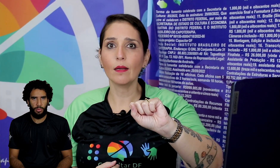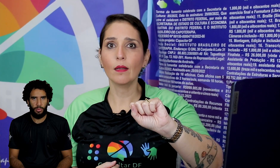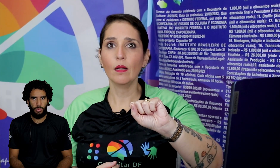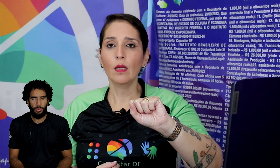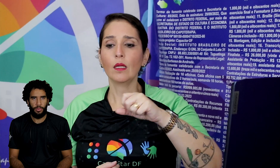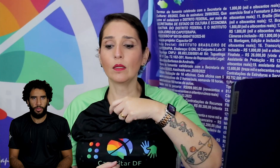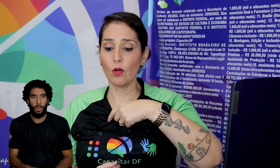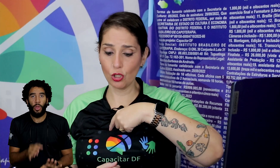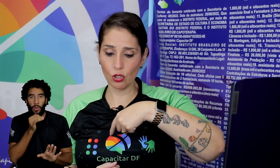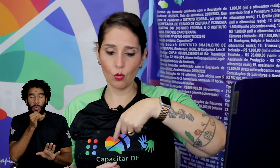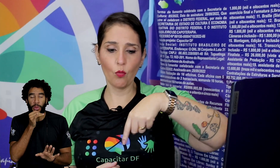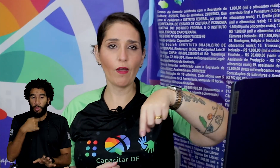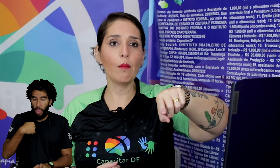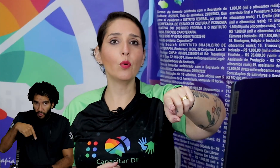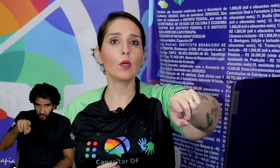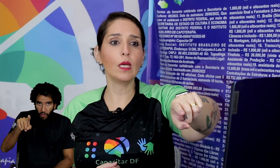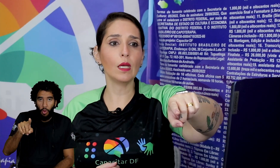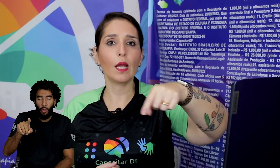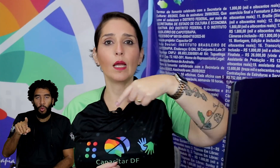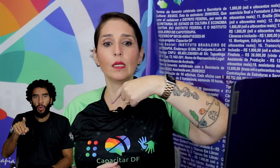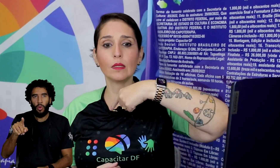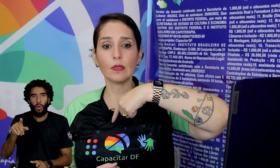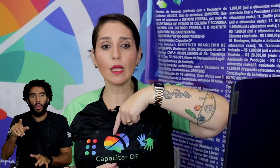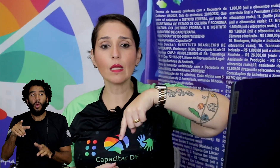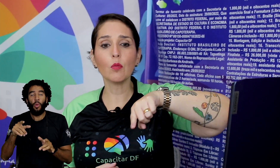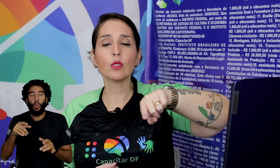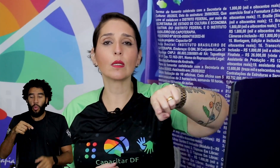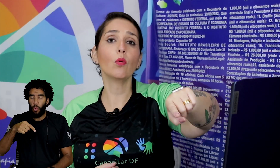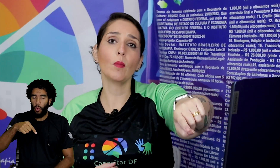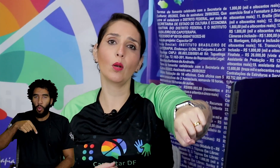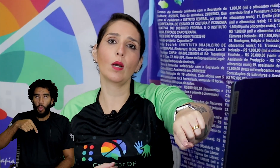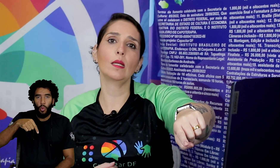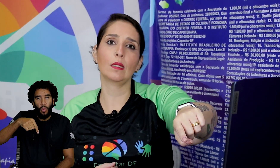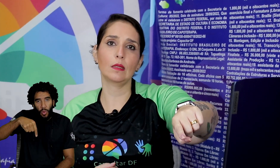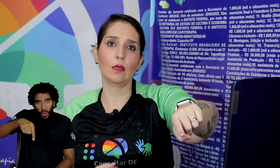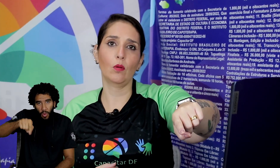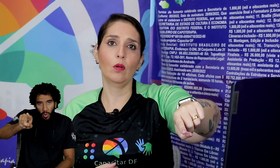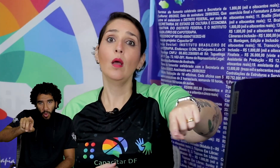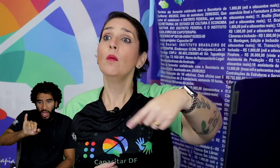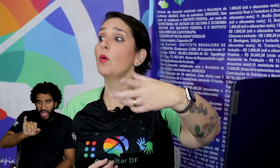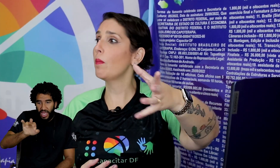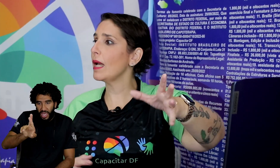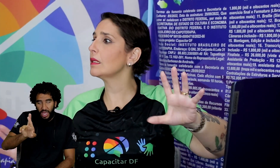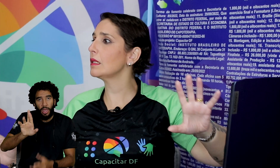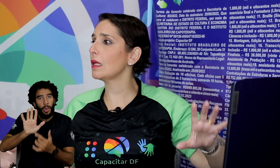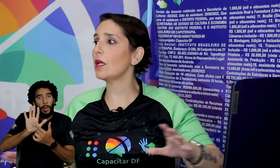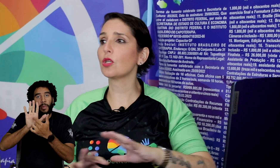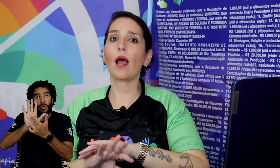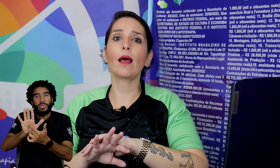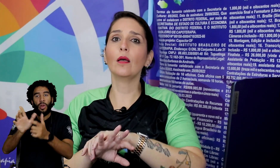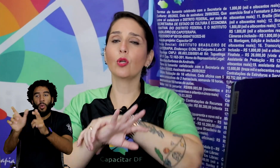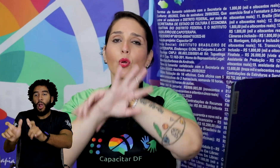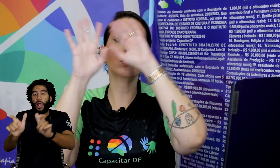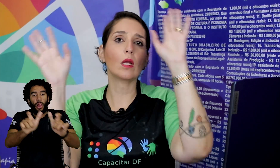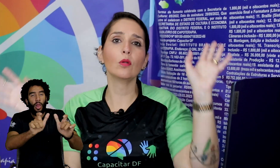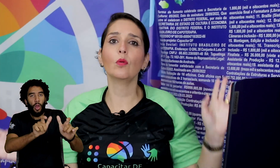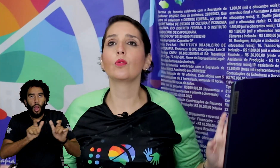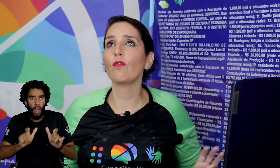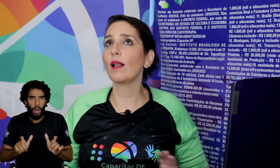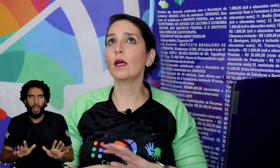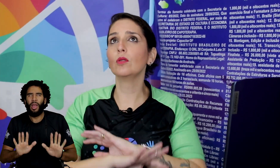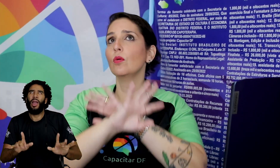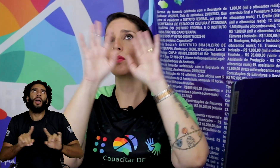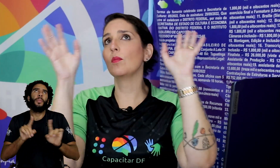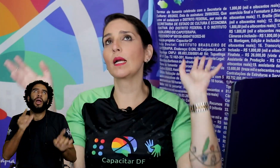lá. Então, o verbo ir, ele tem que mostrar uma localização. Por mais que seja, não, eu